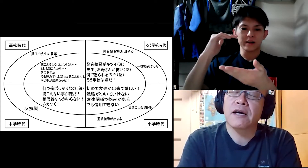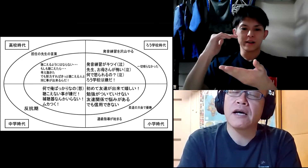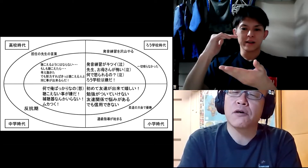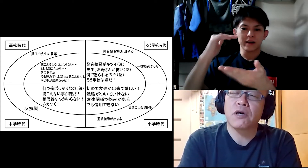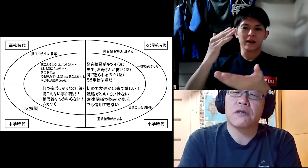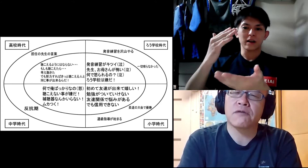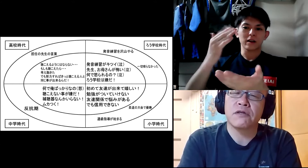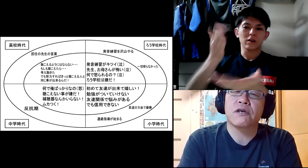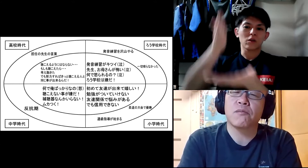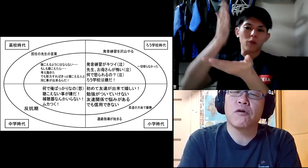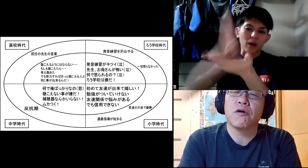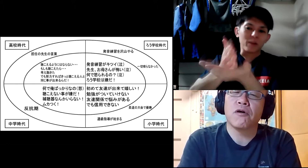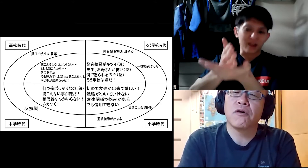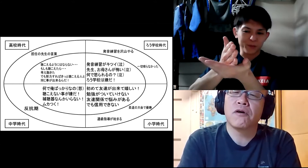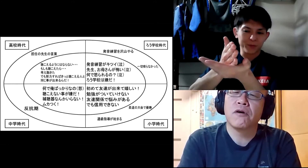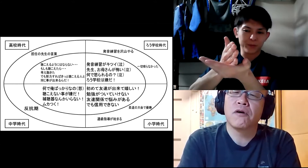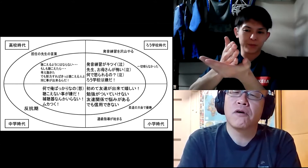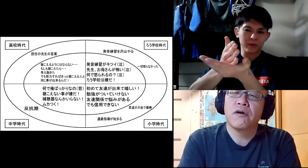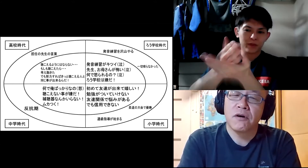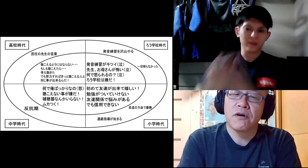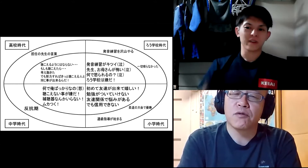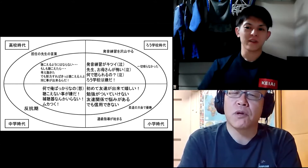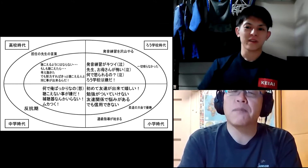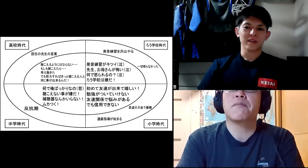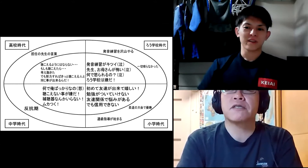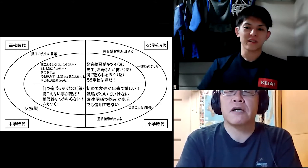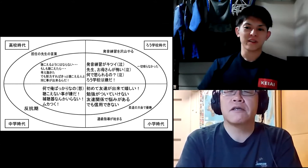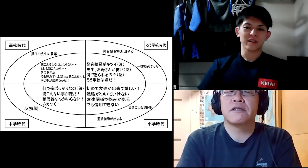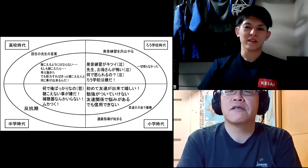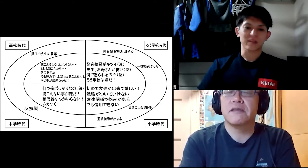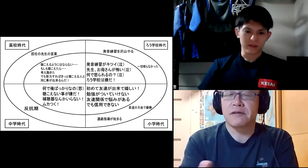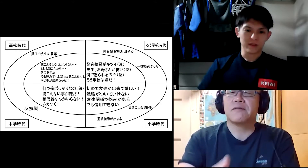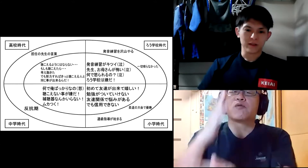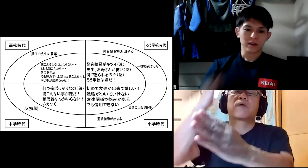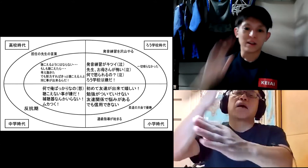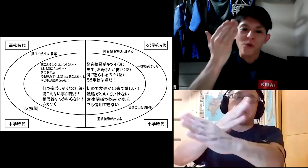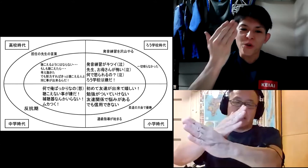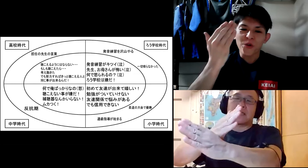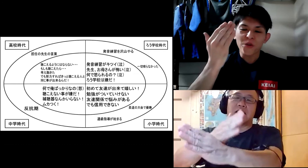って考えたことがあるんですけども、もうそれやめました。